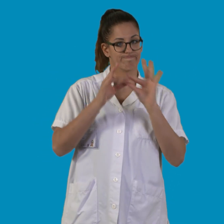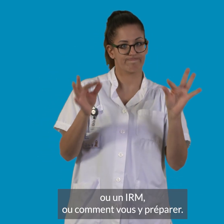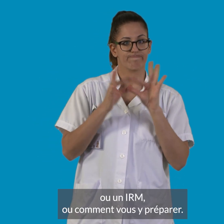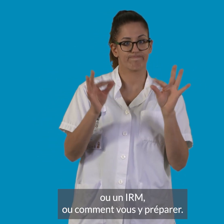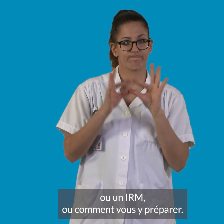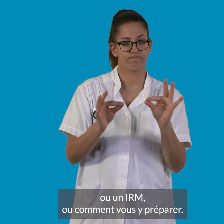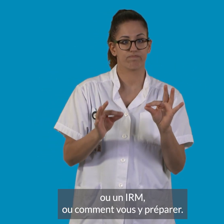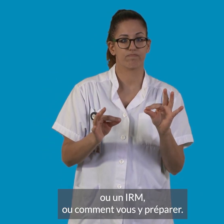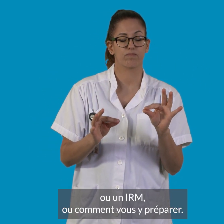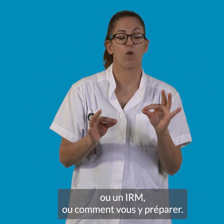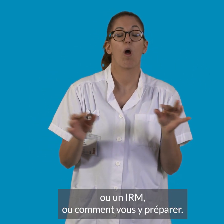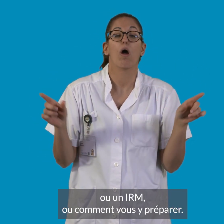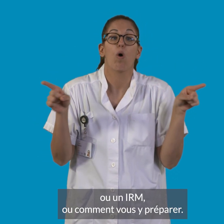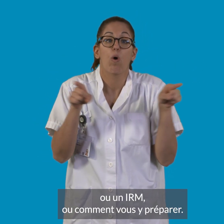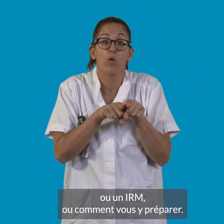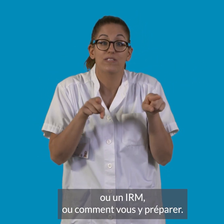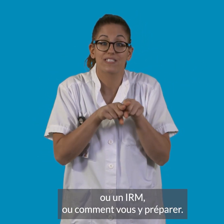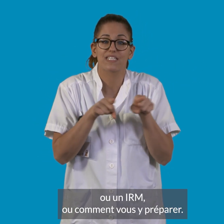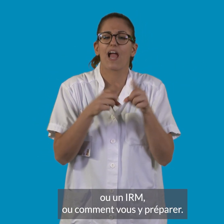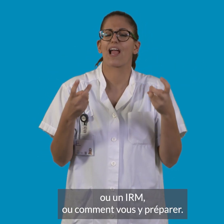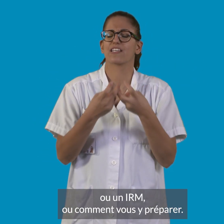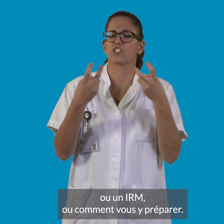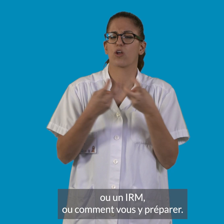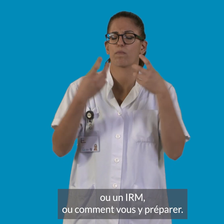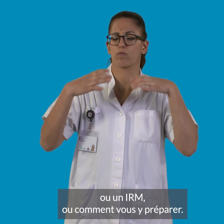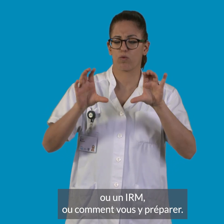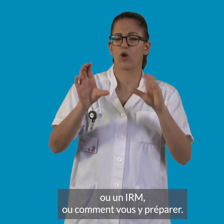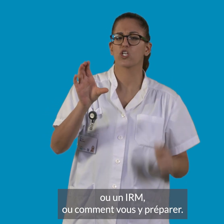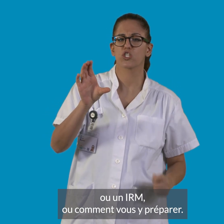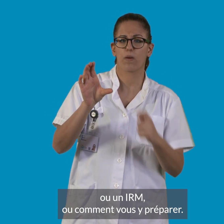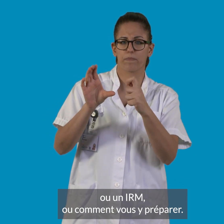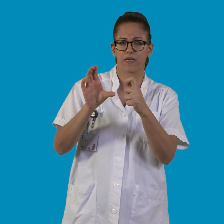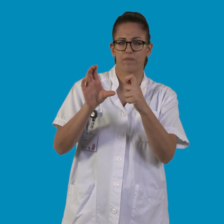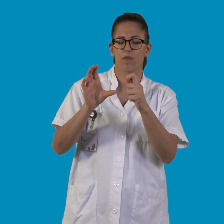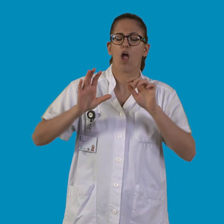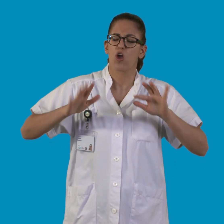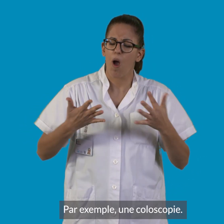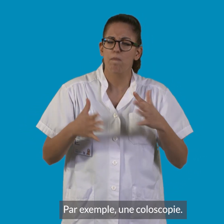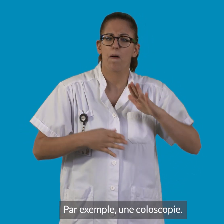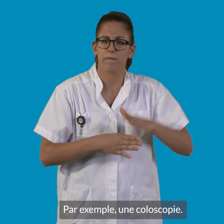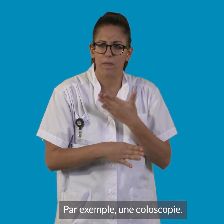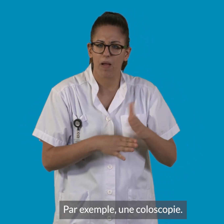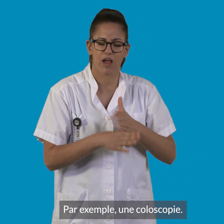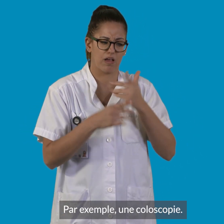ou un IRM, ou comment vous y préparer, par exemple